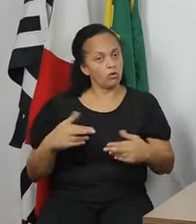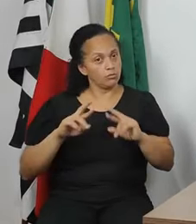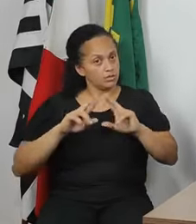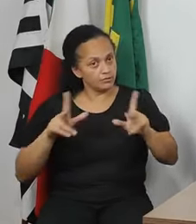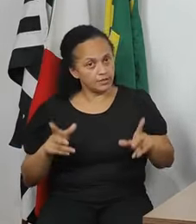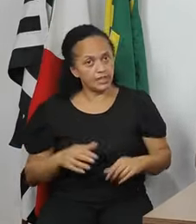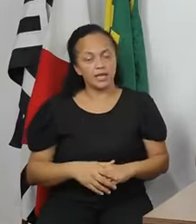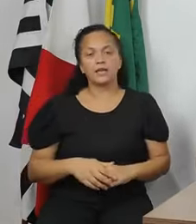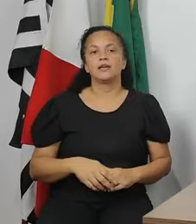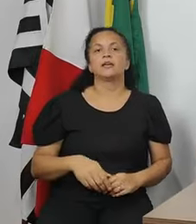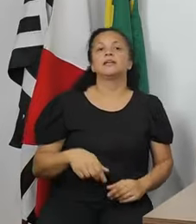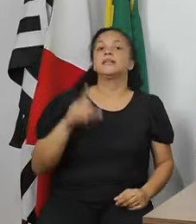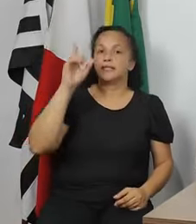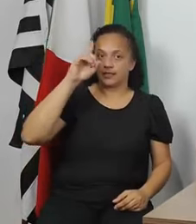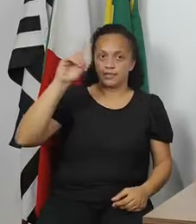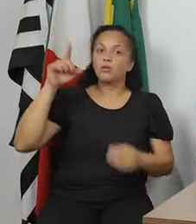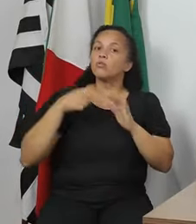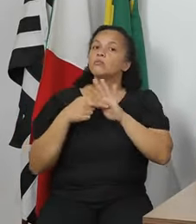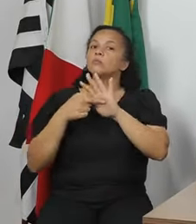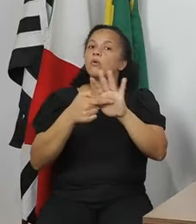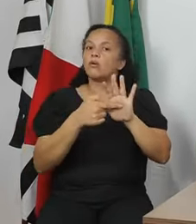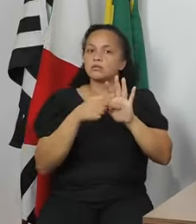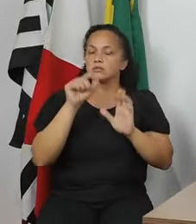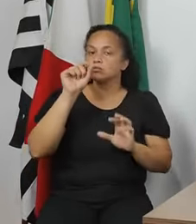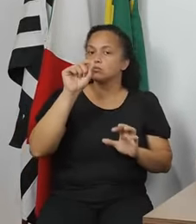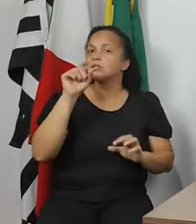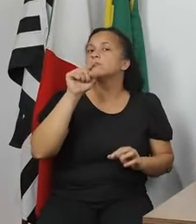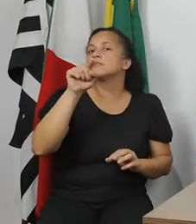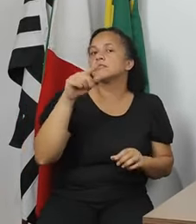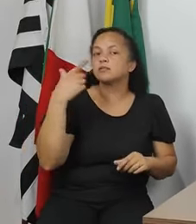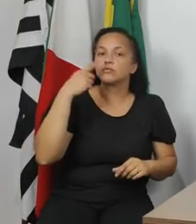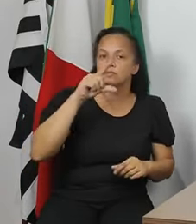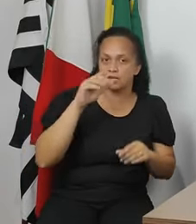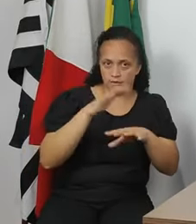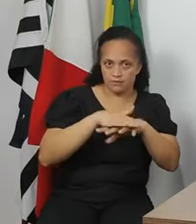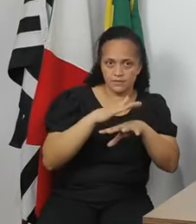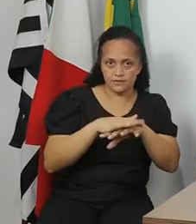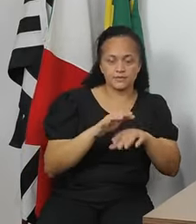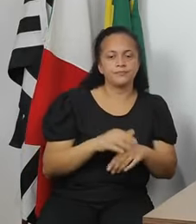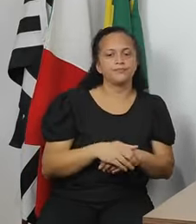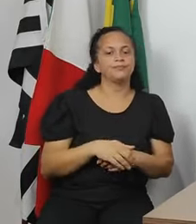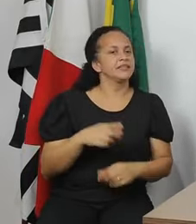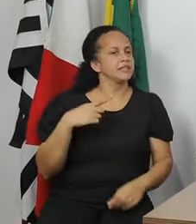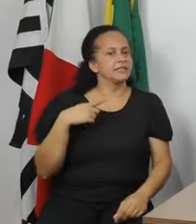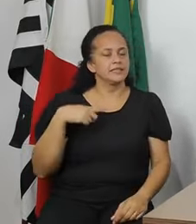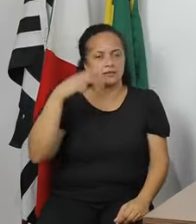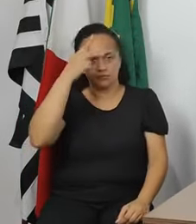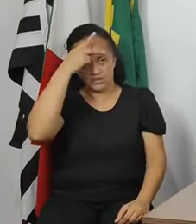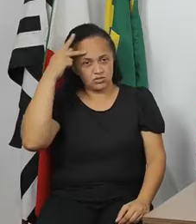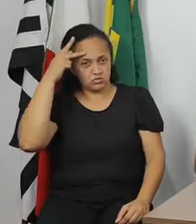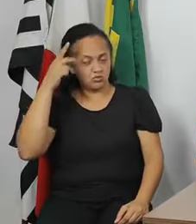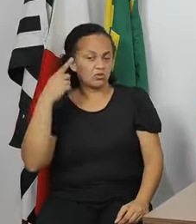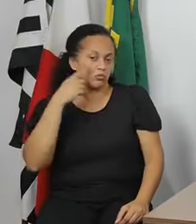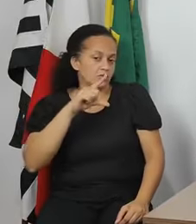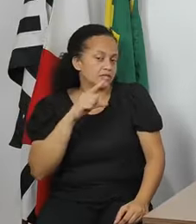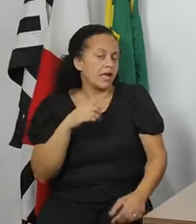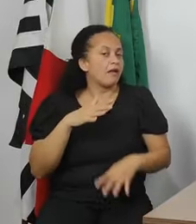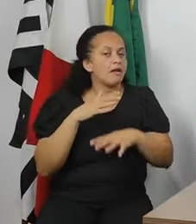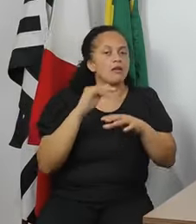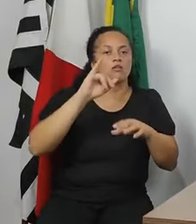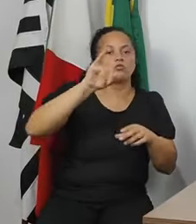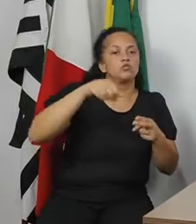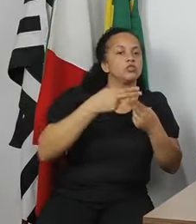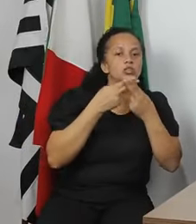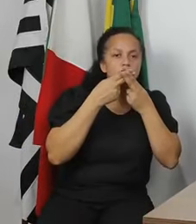dar ali os seus limites, né? Cada um sabe aqui se consegue fazer um jejum intermitente, se consegue fazer jejum o dia